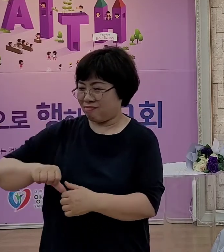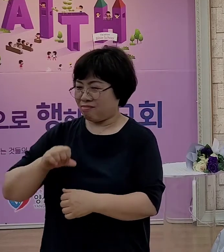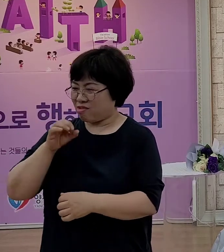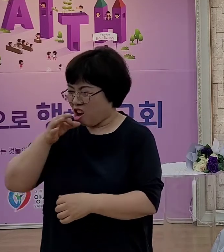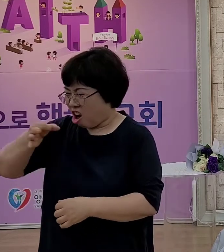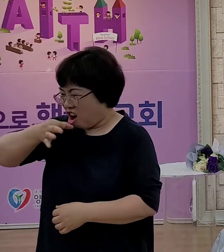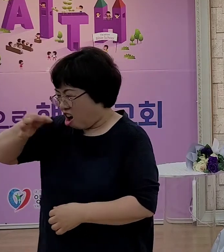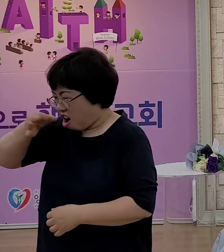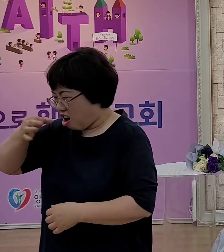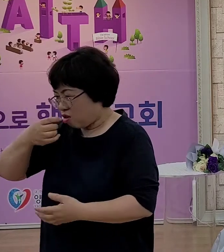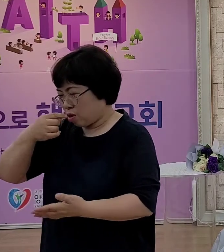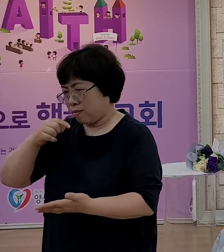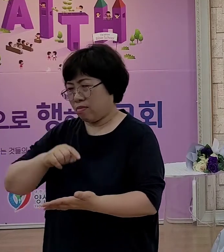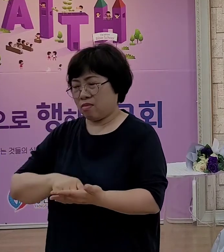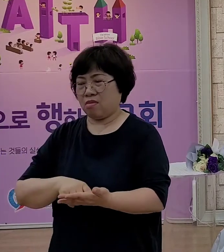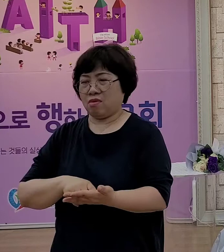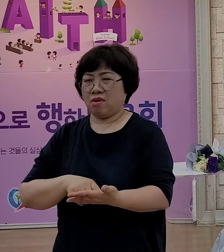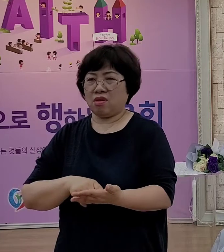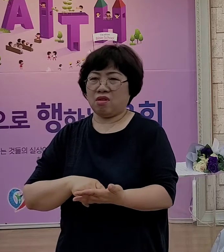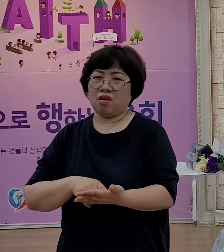말을 쉽게 합니다.